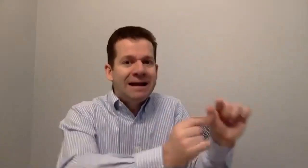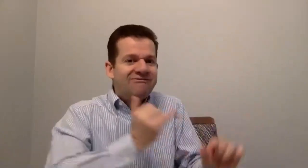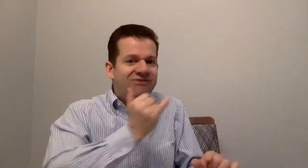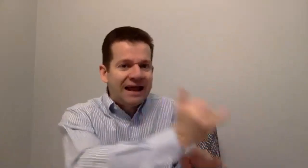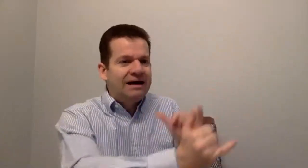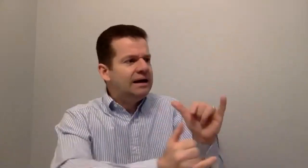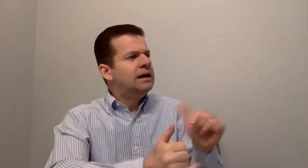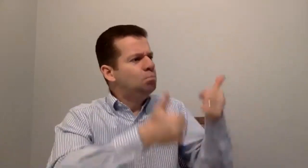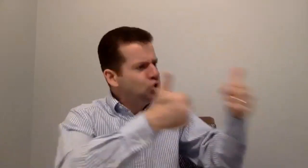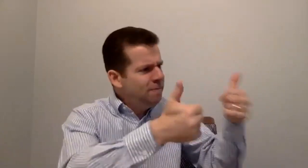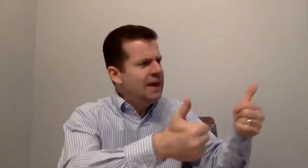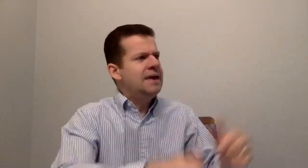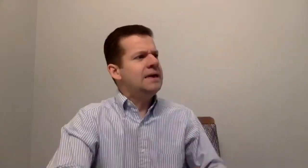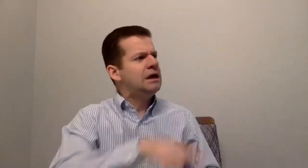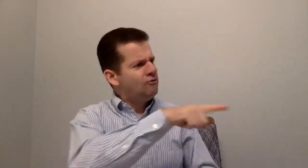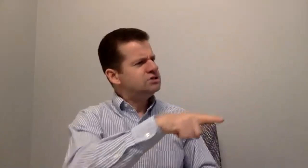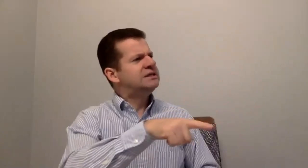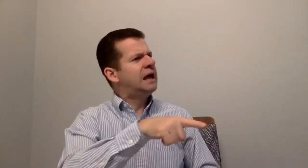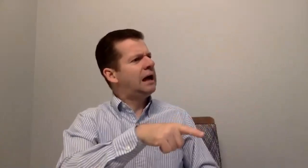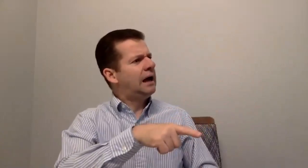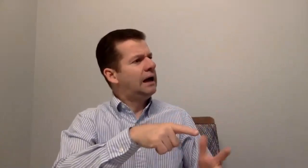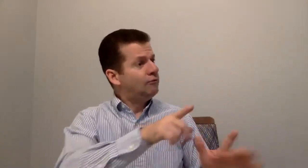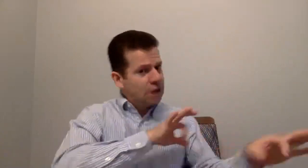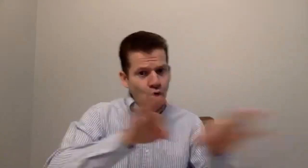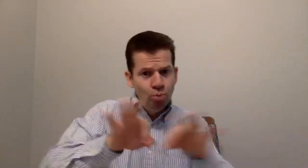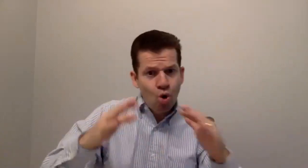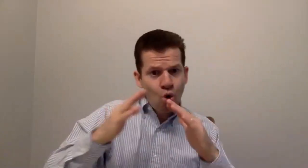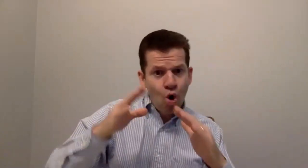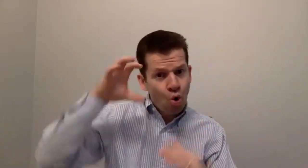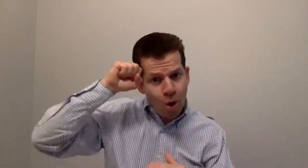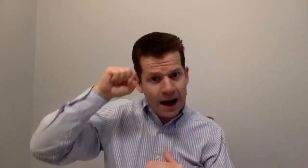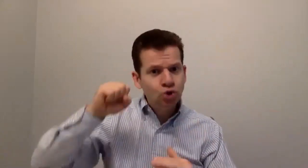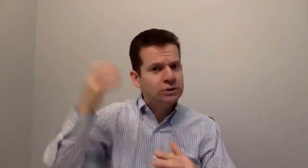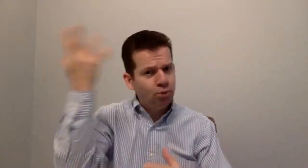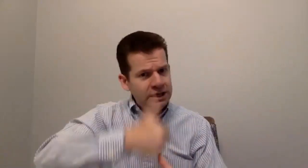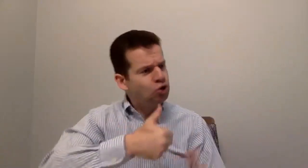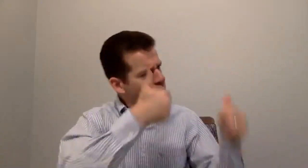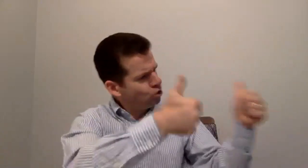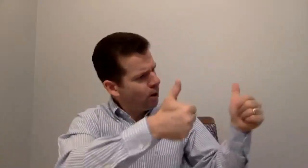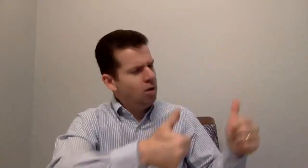palavra, falar, muito bem, você arrumou o quarto, tá bonito, muito bom.